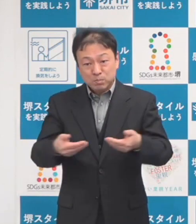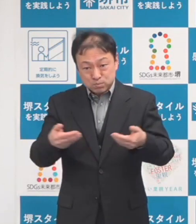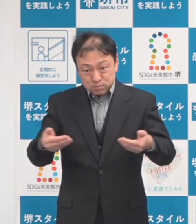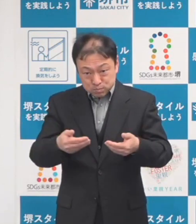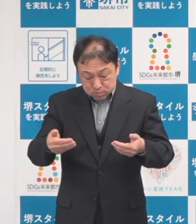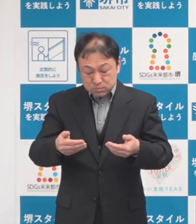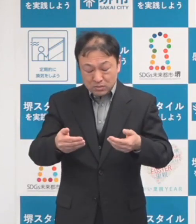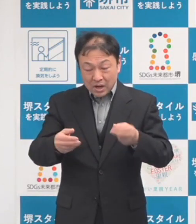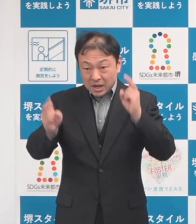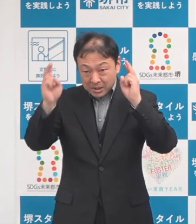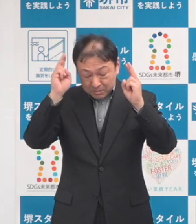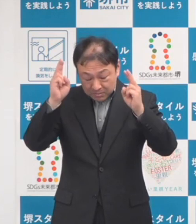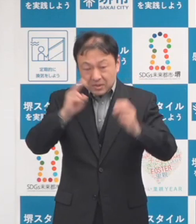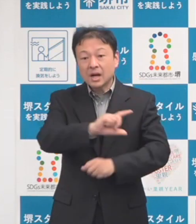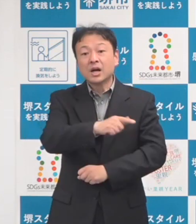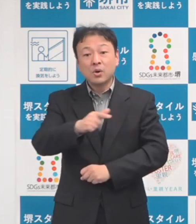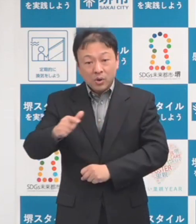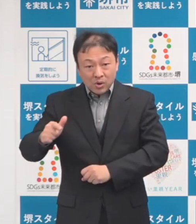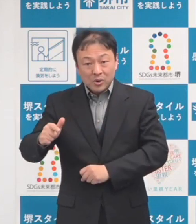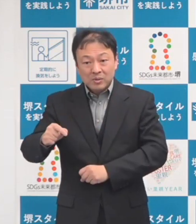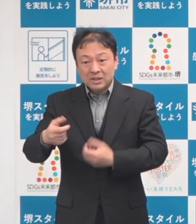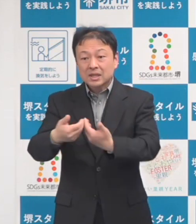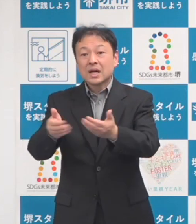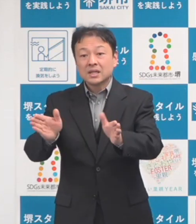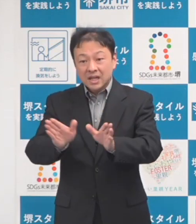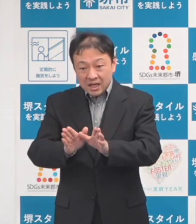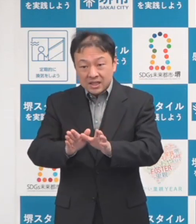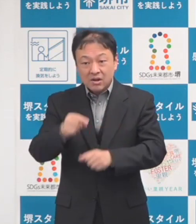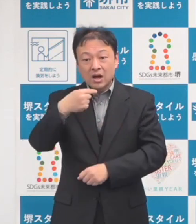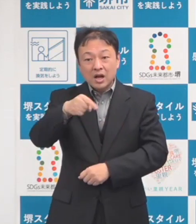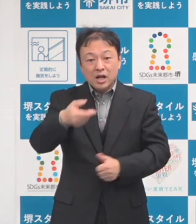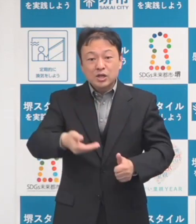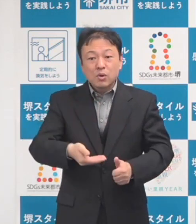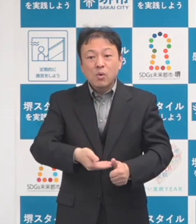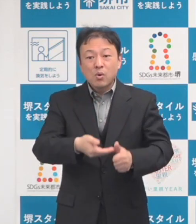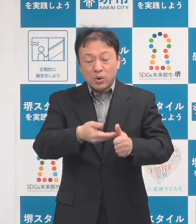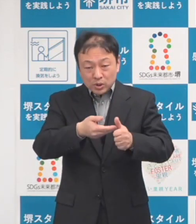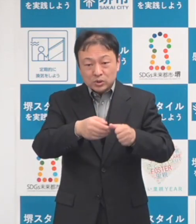が、また教育機関もつながっていただくことによりまして、会員